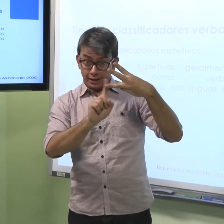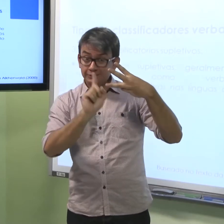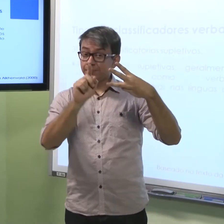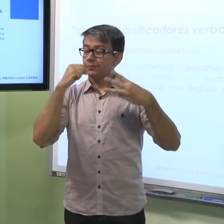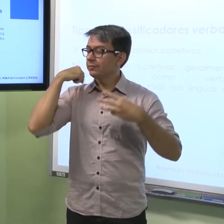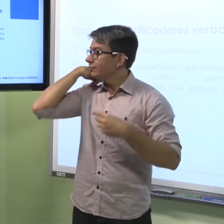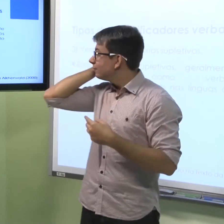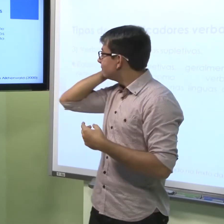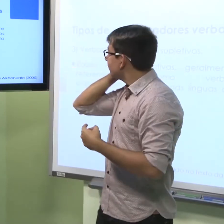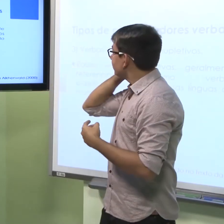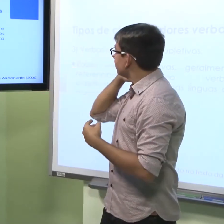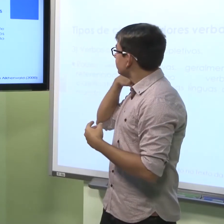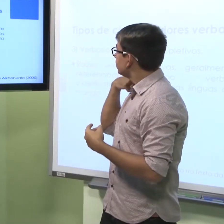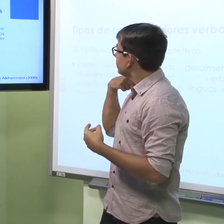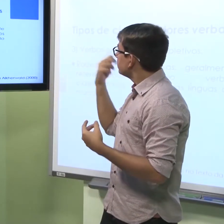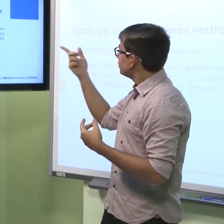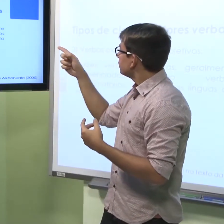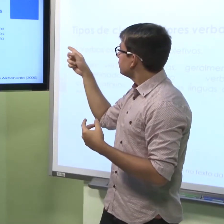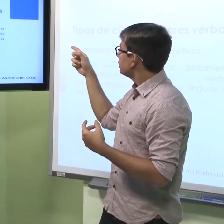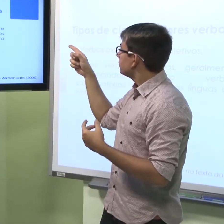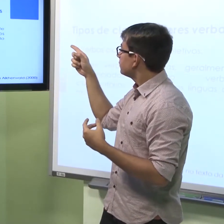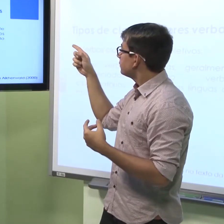O terceiro tipo de classificador verbal.